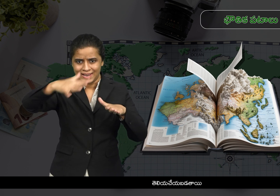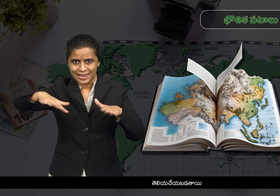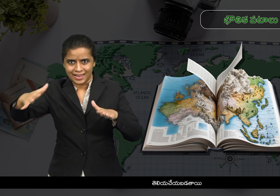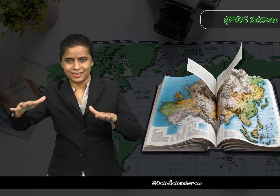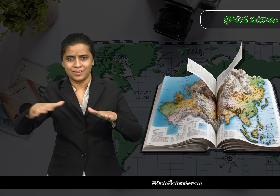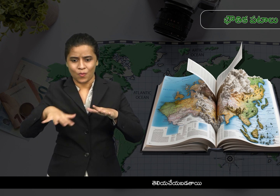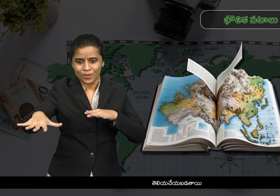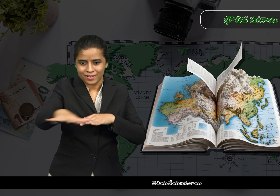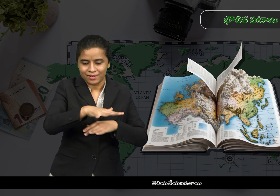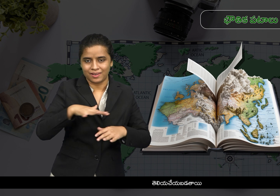తెలియజేయబడతాయి.